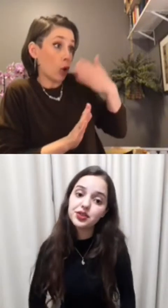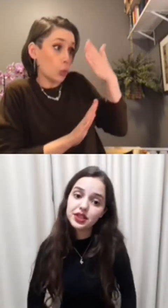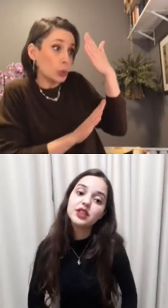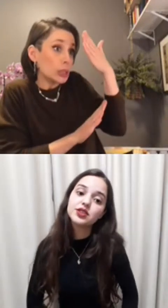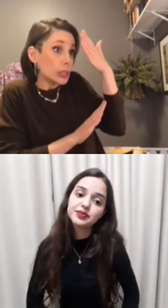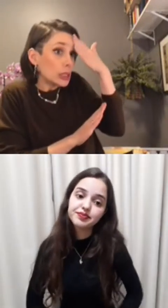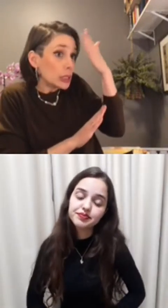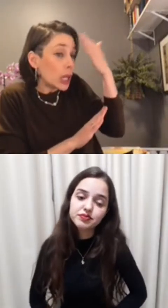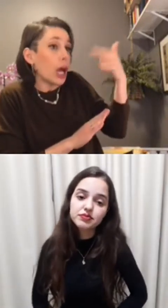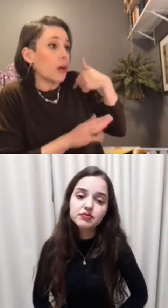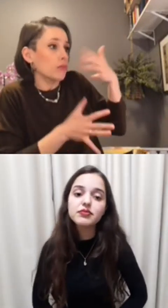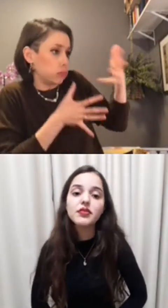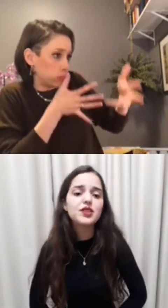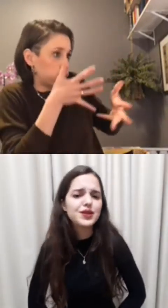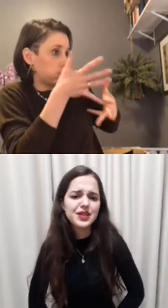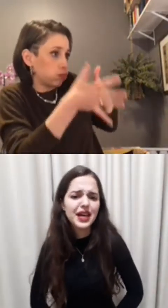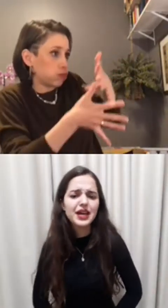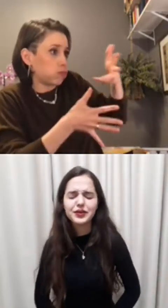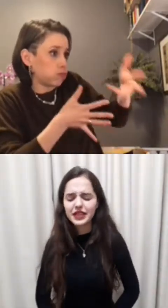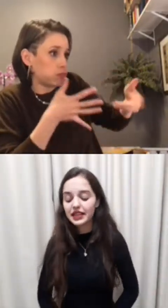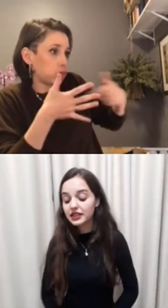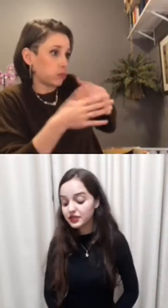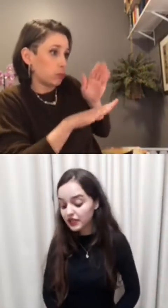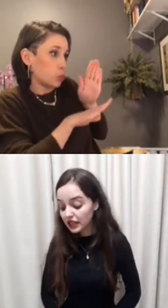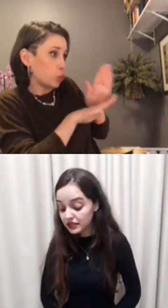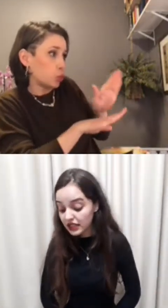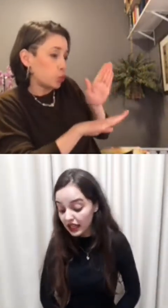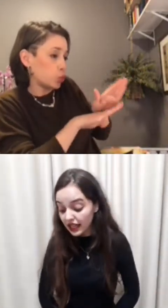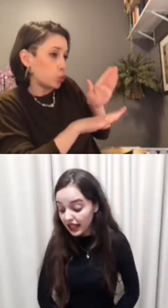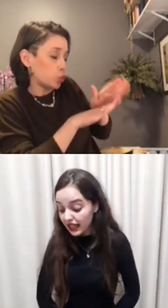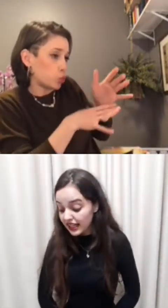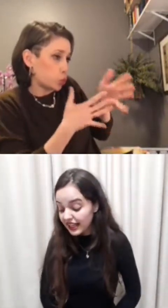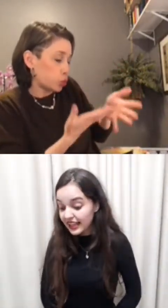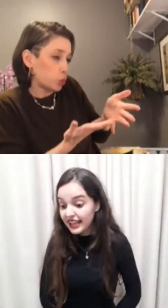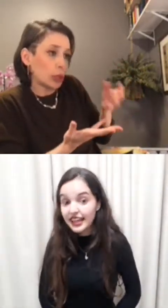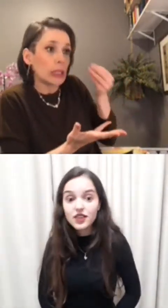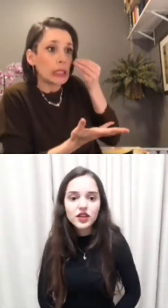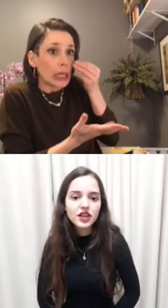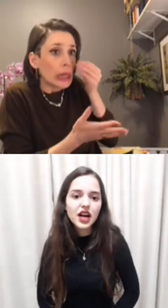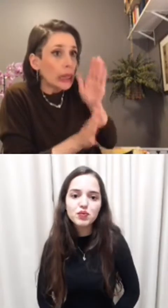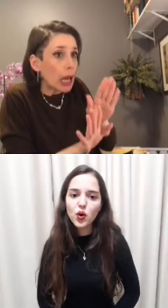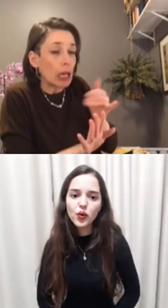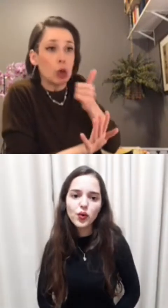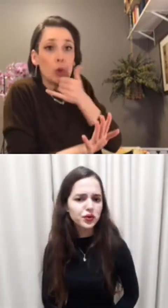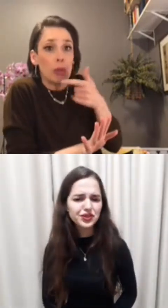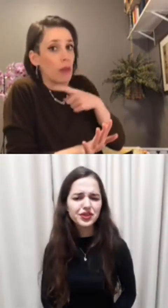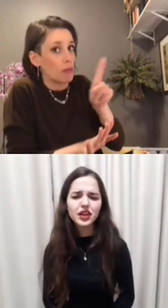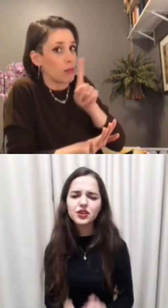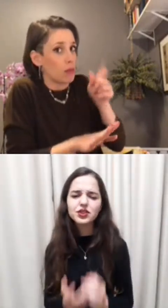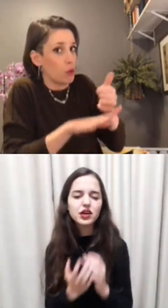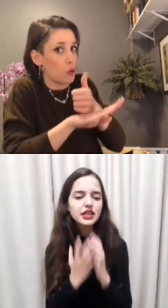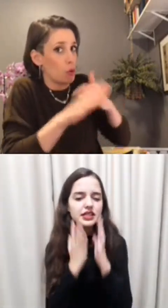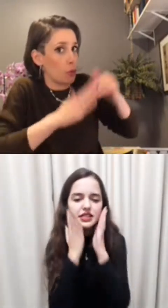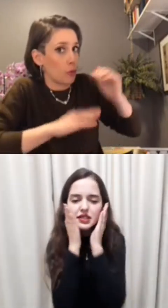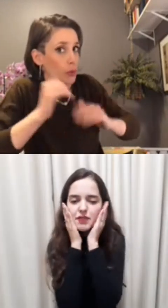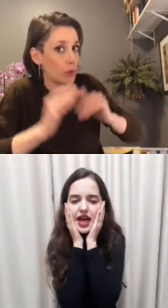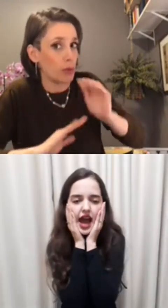te ajudando. E só tinha eu, né? Então, no caso. E quando acabou o culto, eu